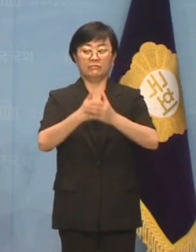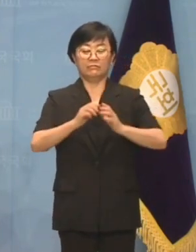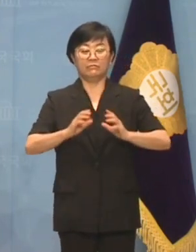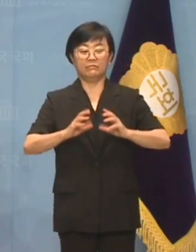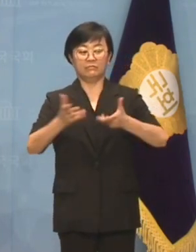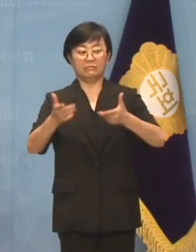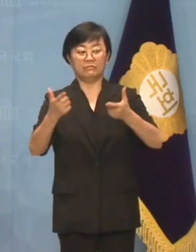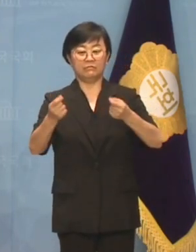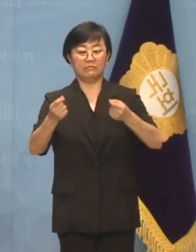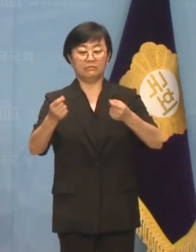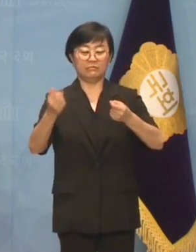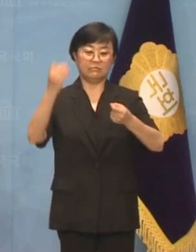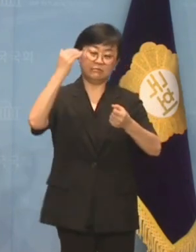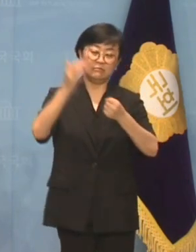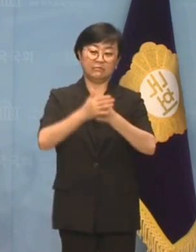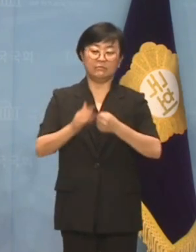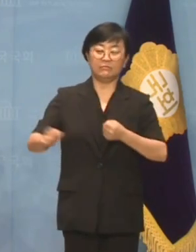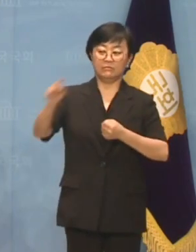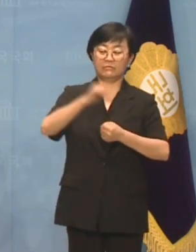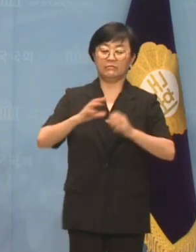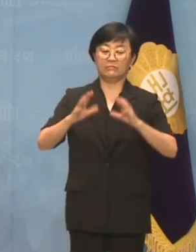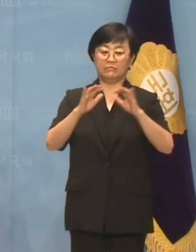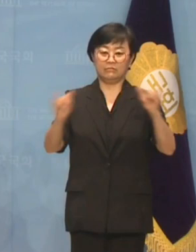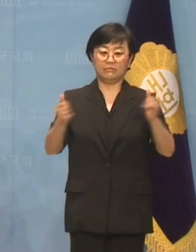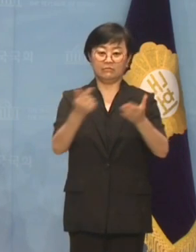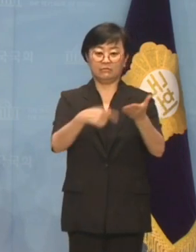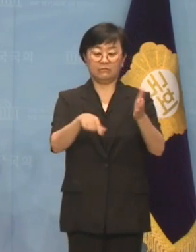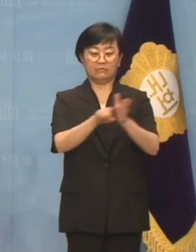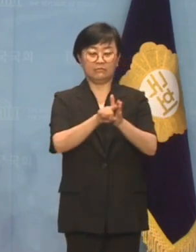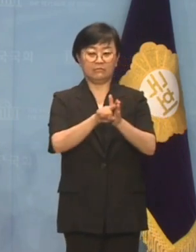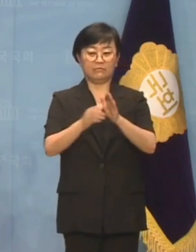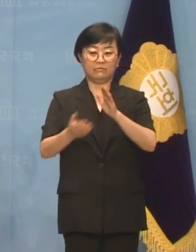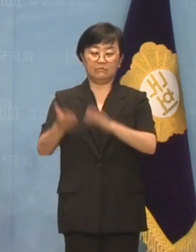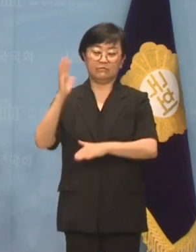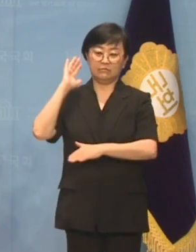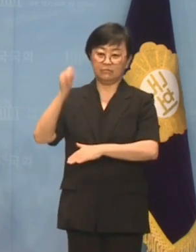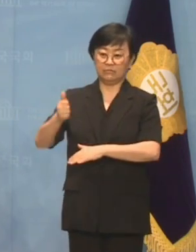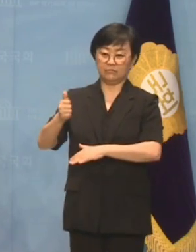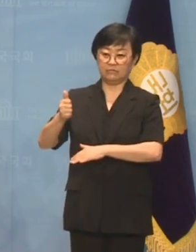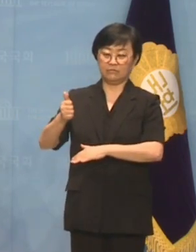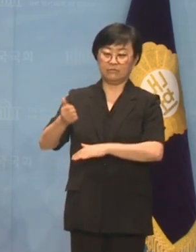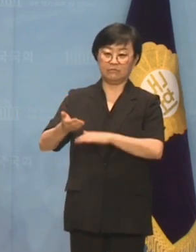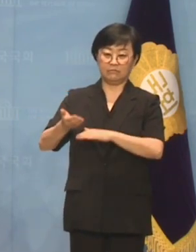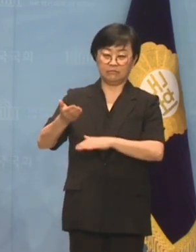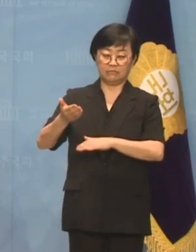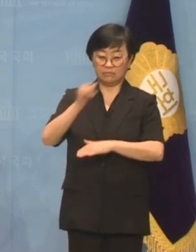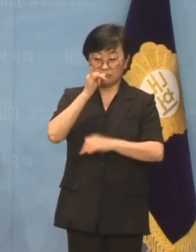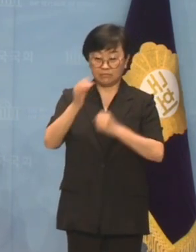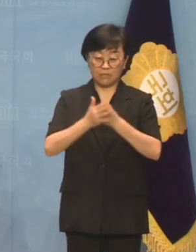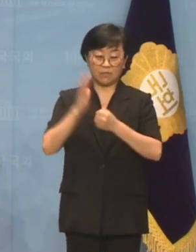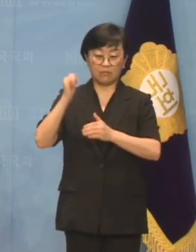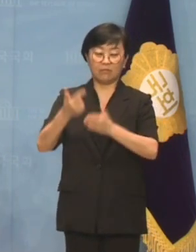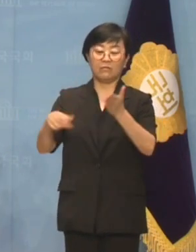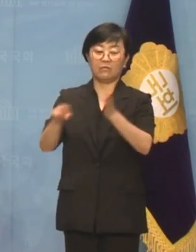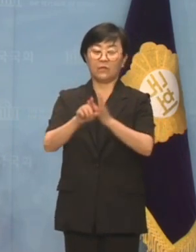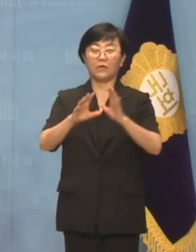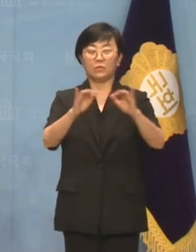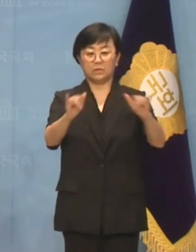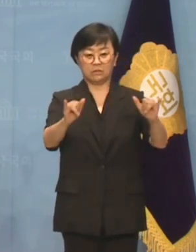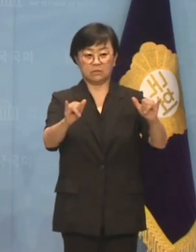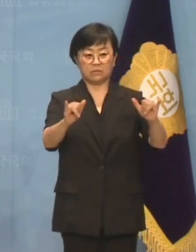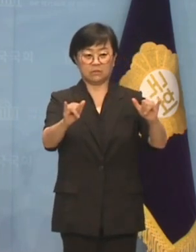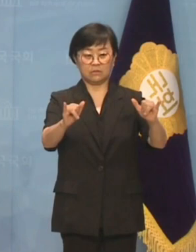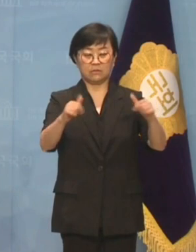찬물을 끼얹는 걸 보면 그들에게는 국민을 위해 대통령이 존재하는 것이 아니라 대통령을 위해